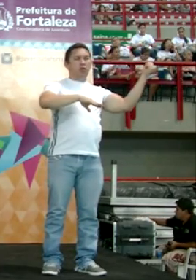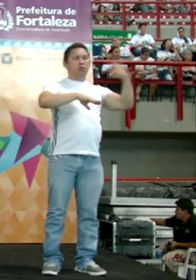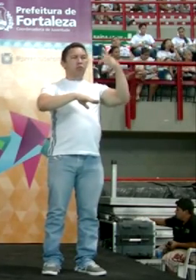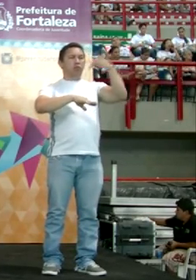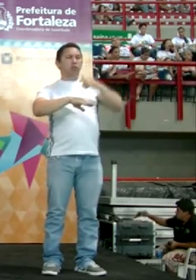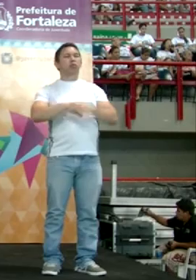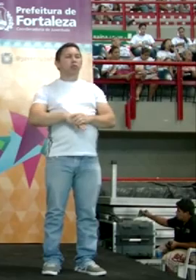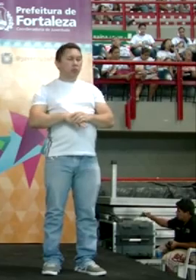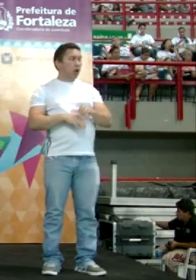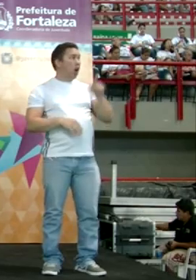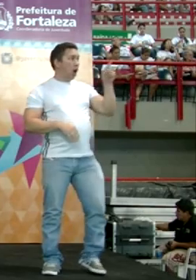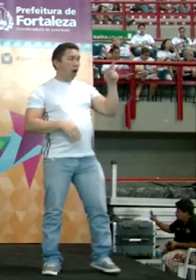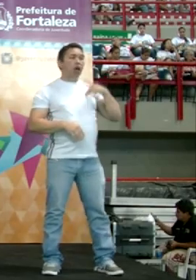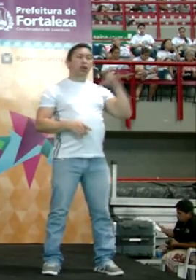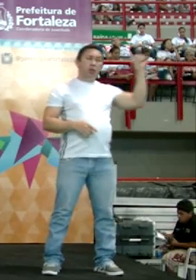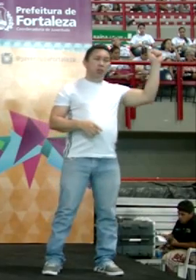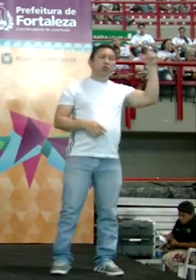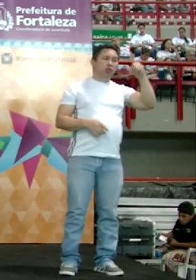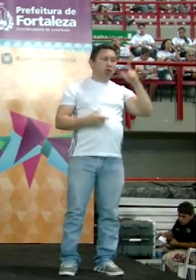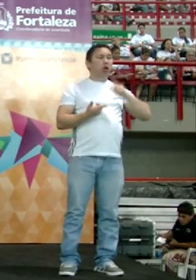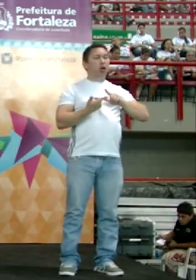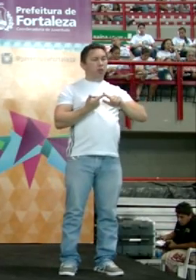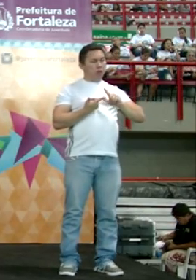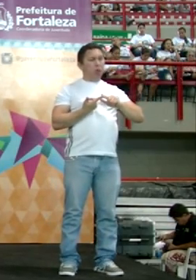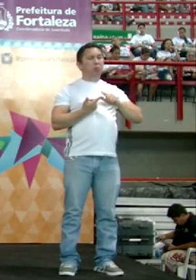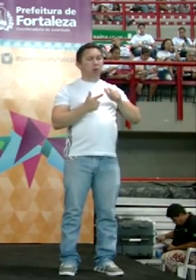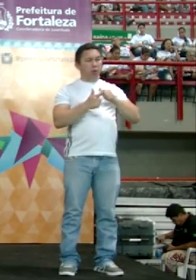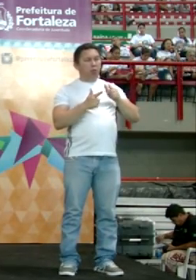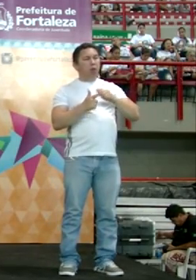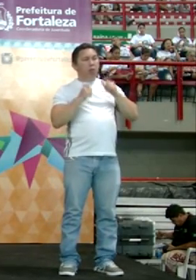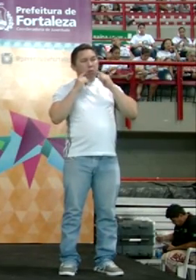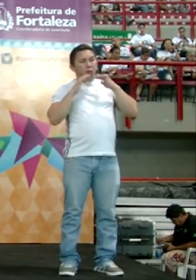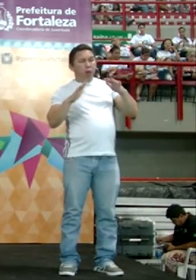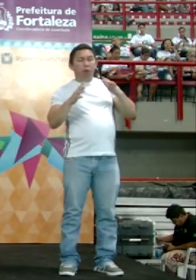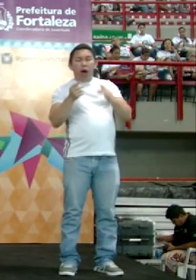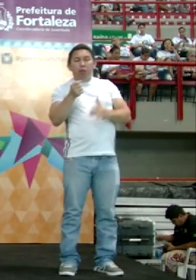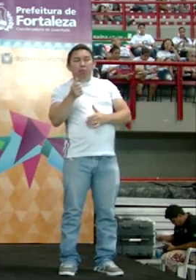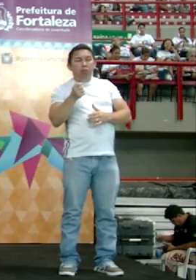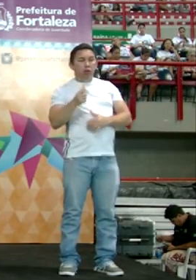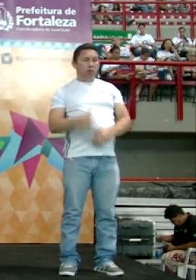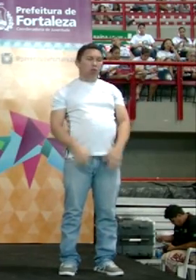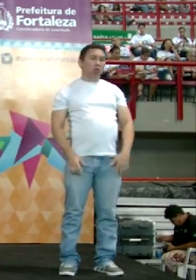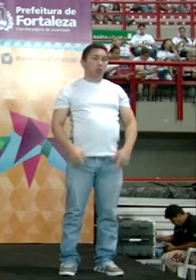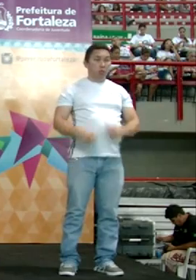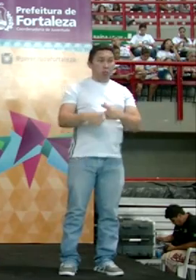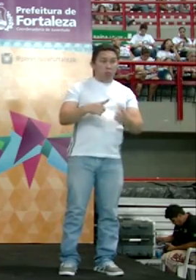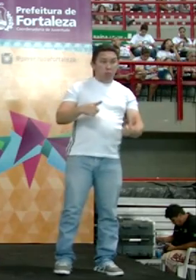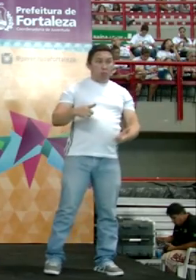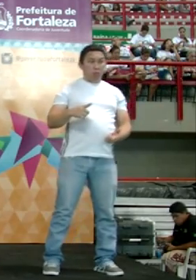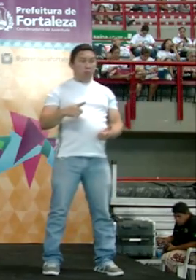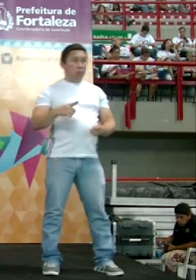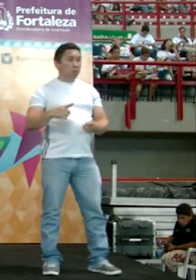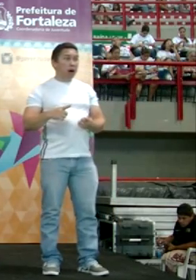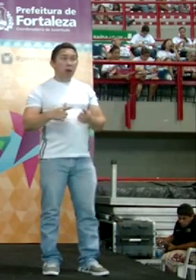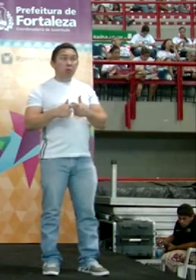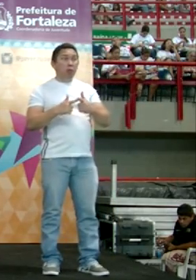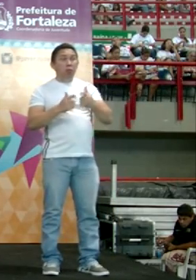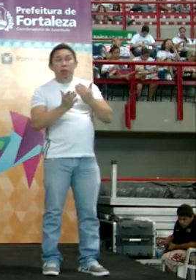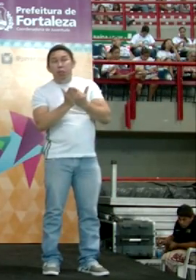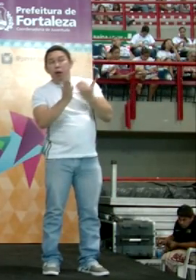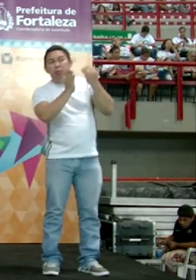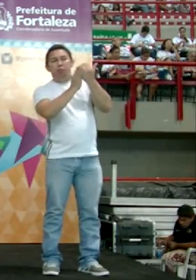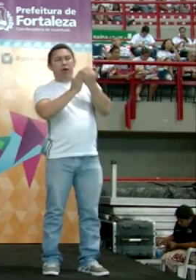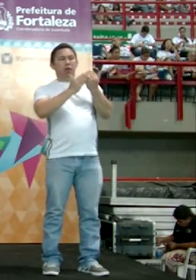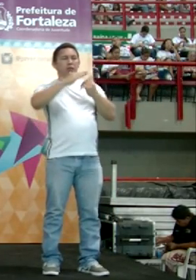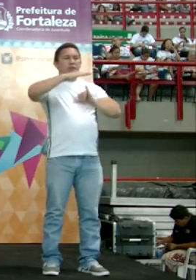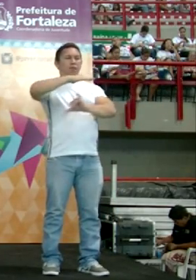ambiental sim. A energia solar causa impacto ambiental, a eólica também, mas o impacto disso, a magnitude disso,